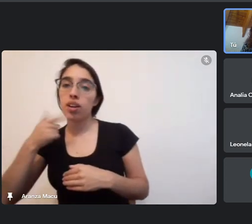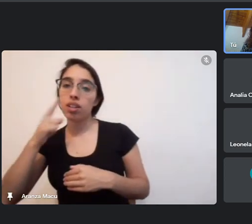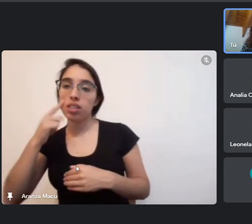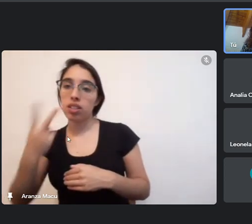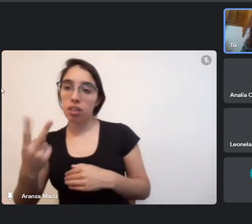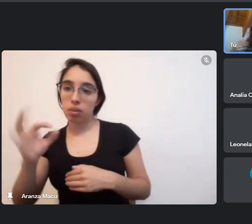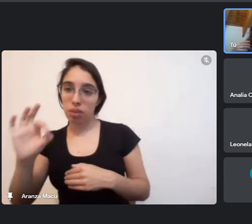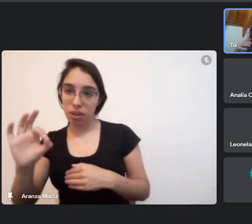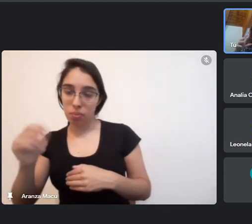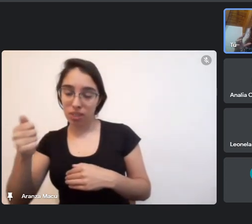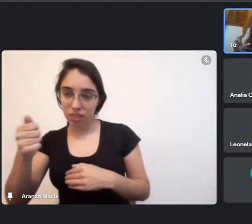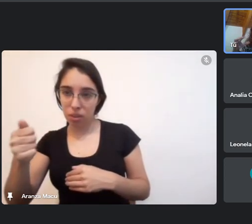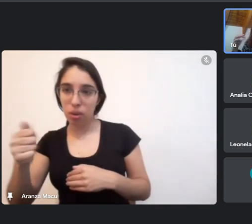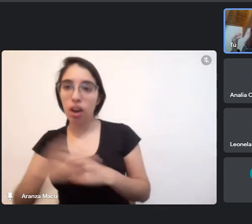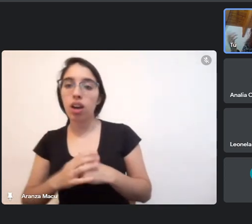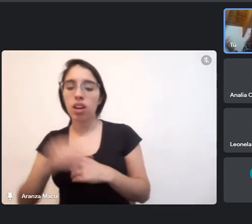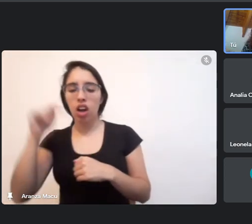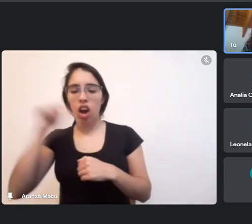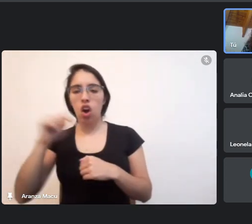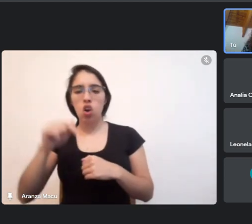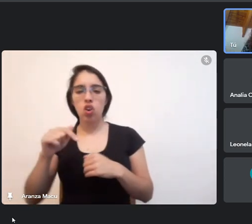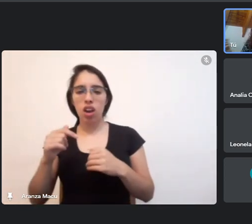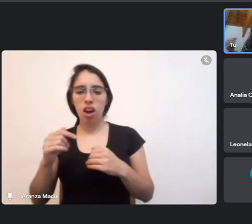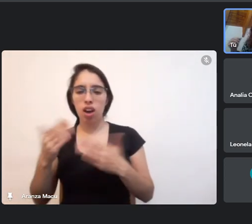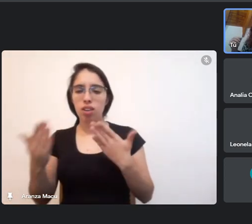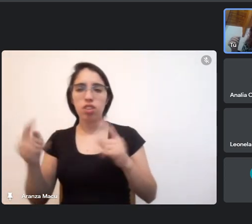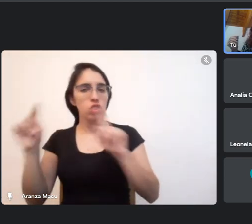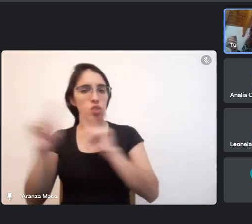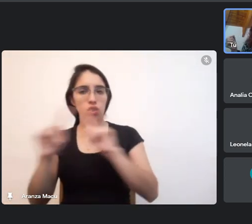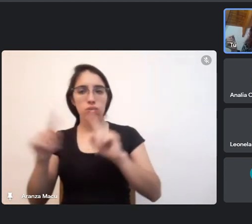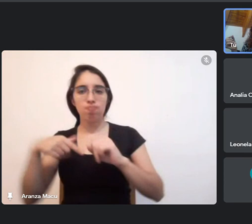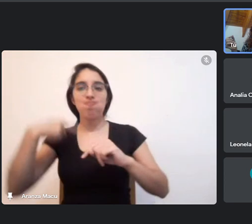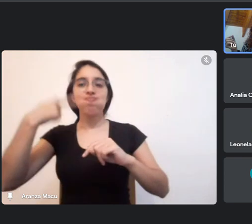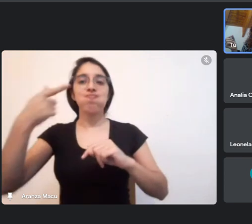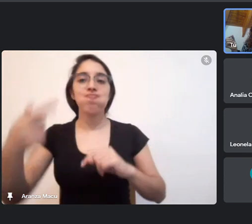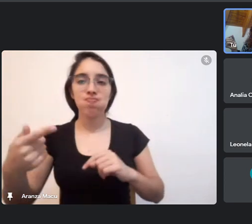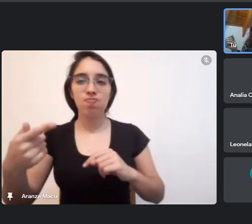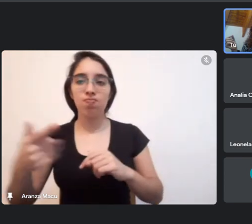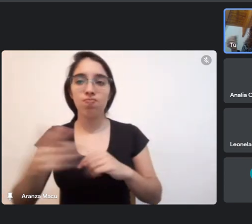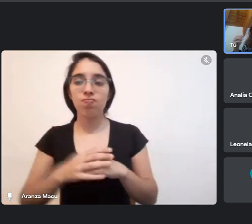adelante, pero sí en algún momento vamos a prestar atención a eso.